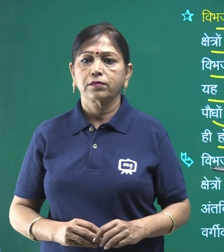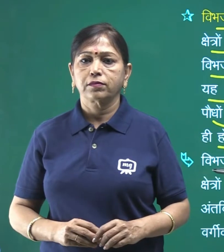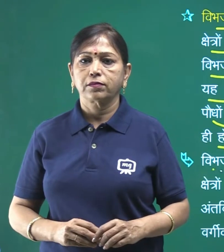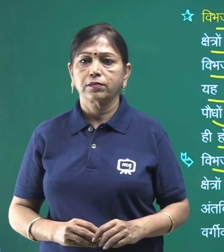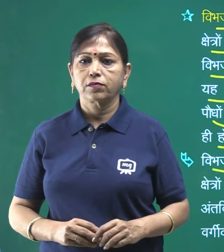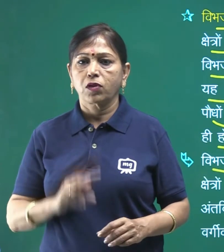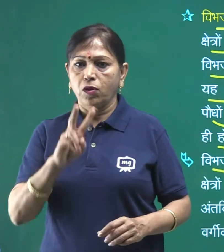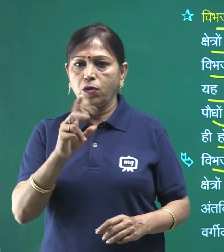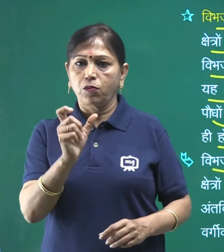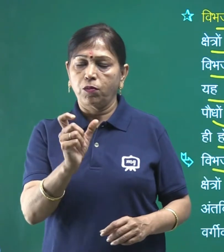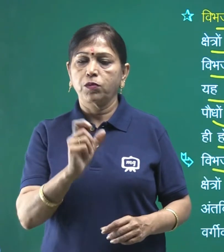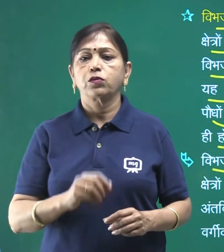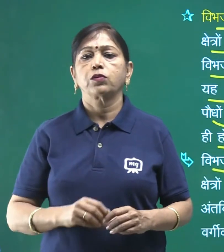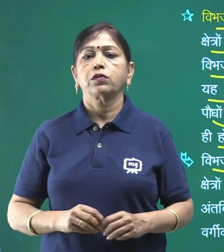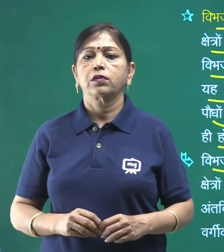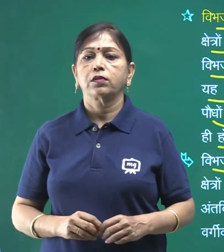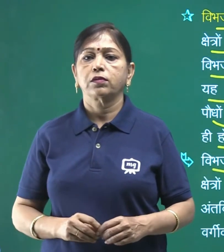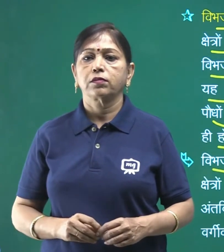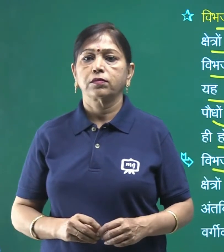विभजोतक की